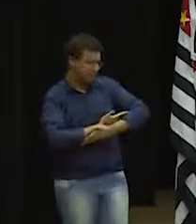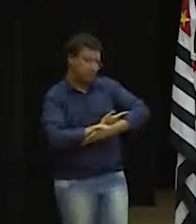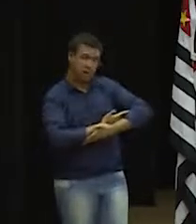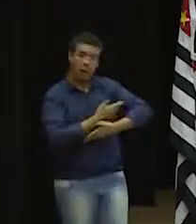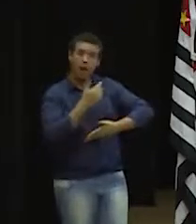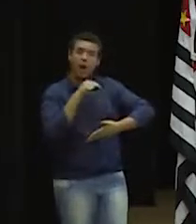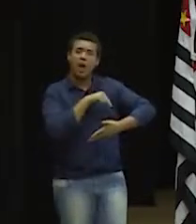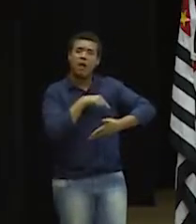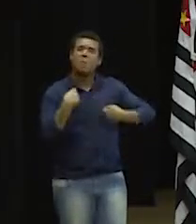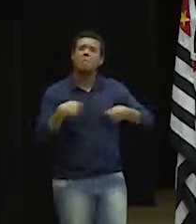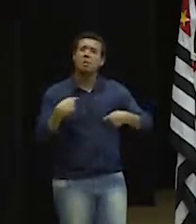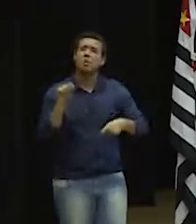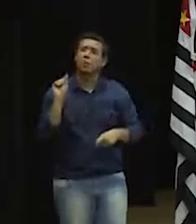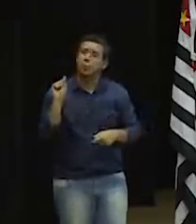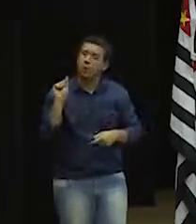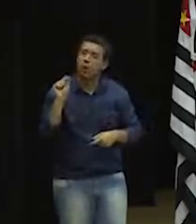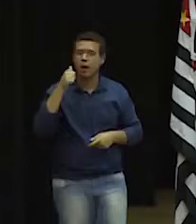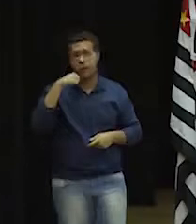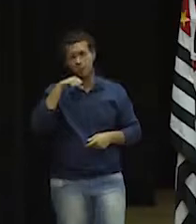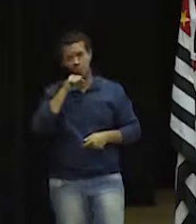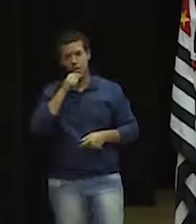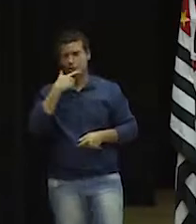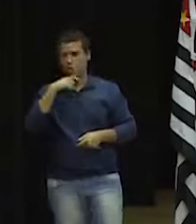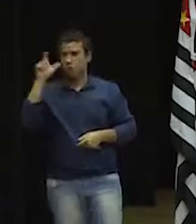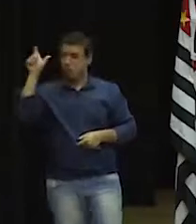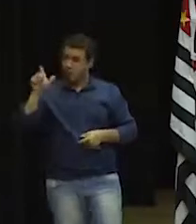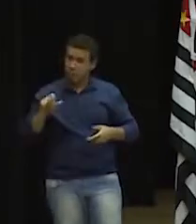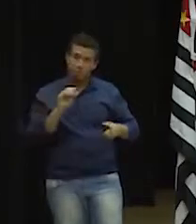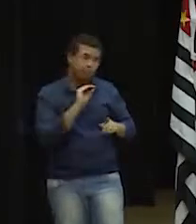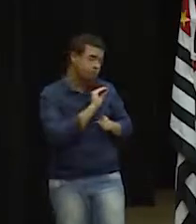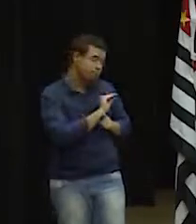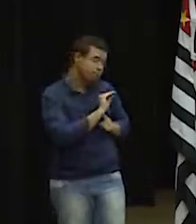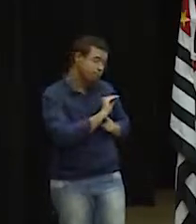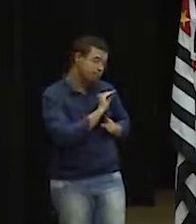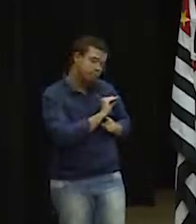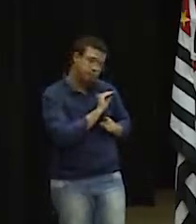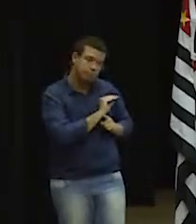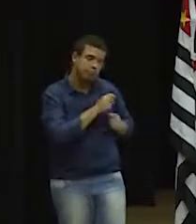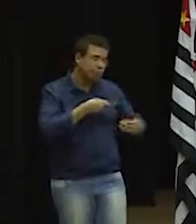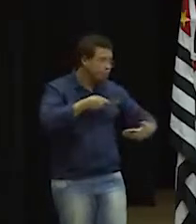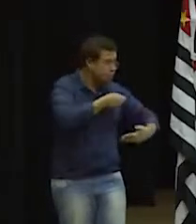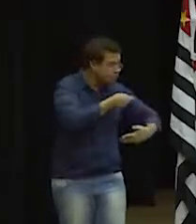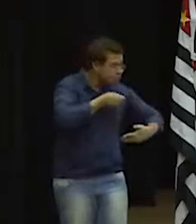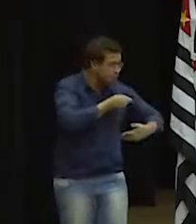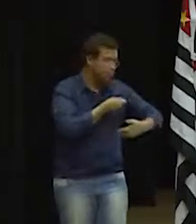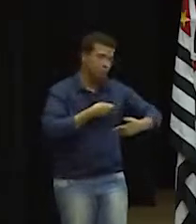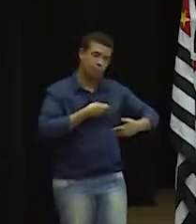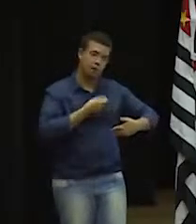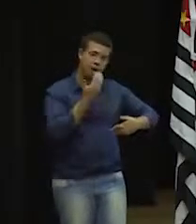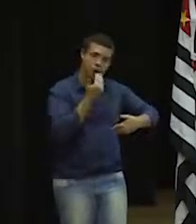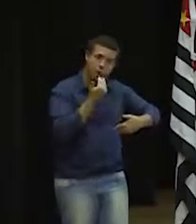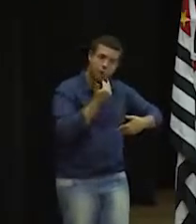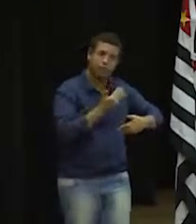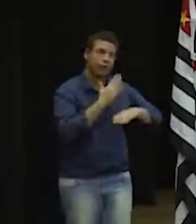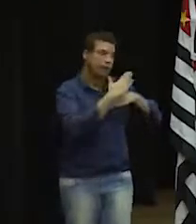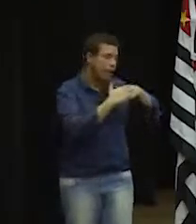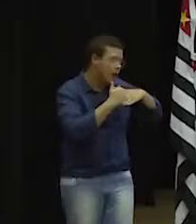qualquer bebê, do que ele precisa? Da mãe, do pai, de alimento, de comida,